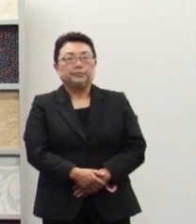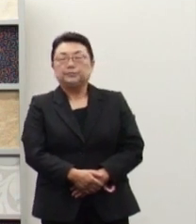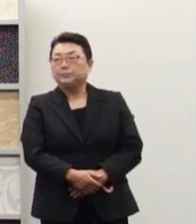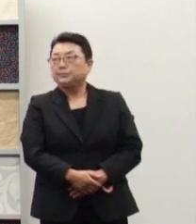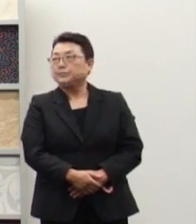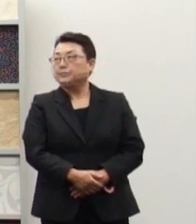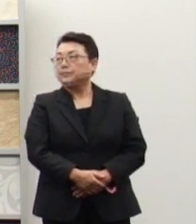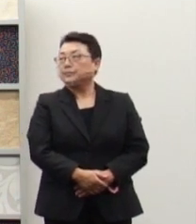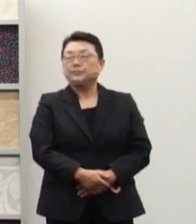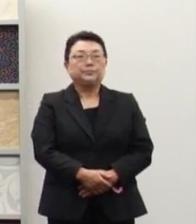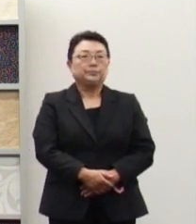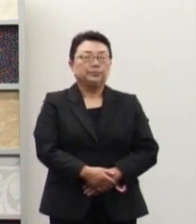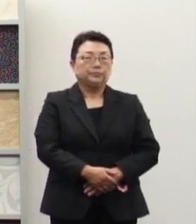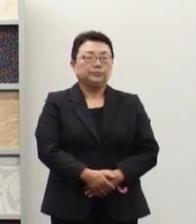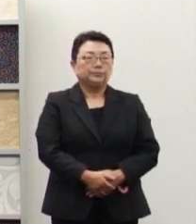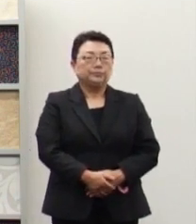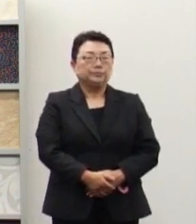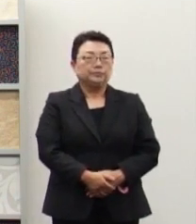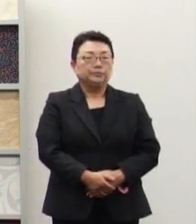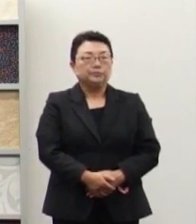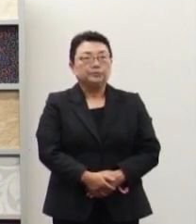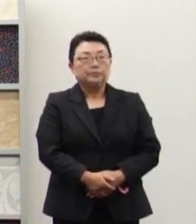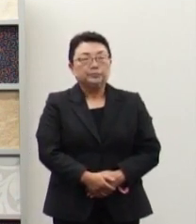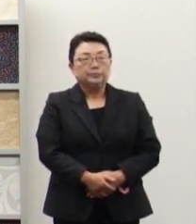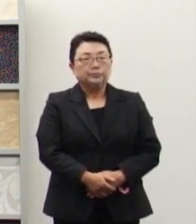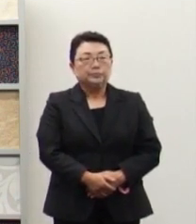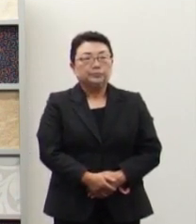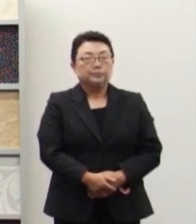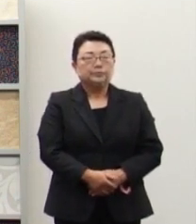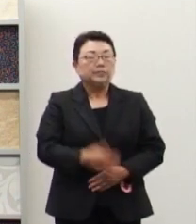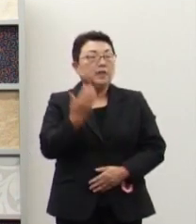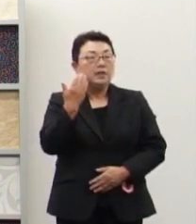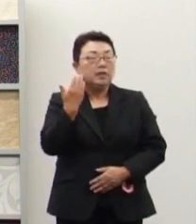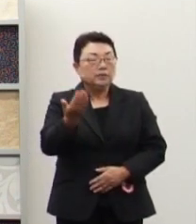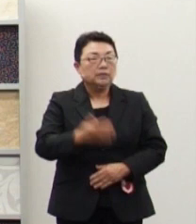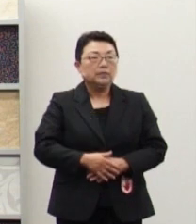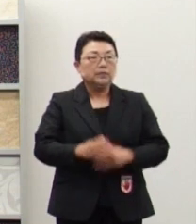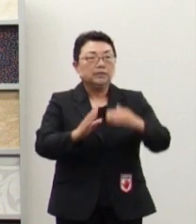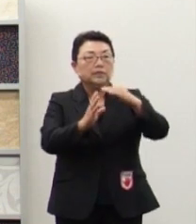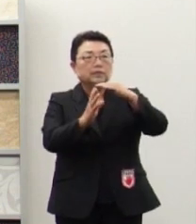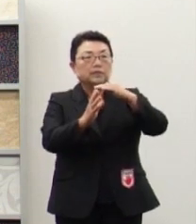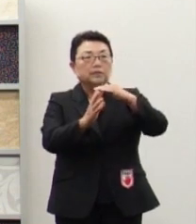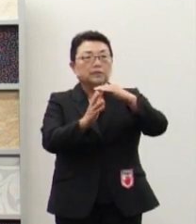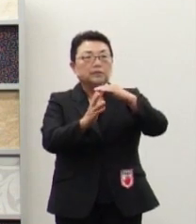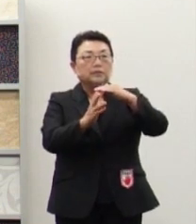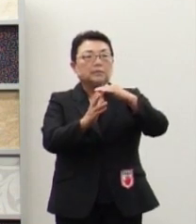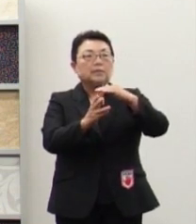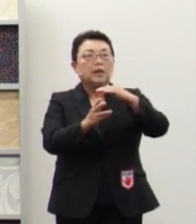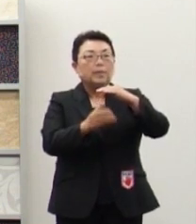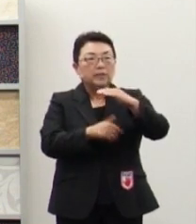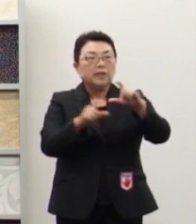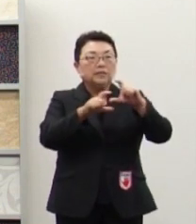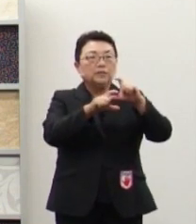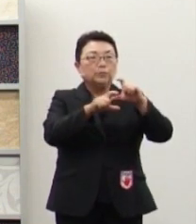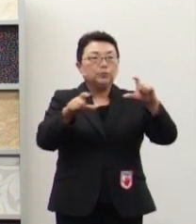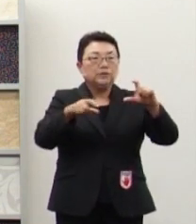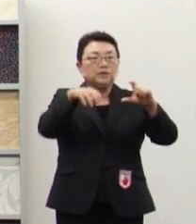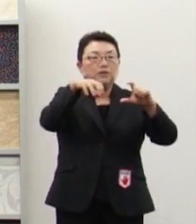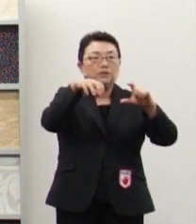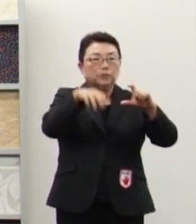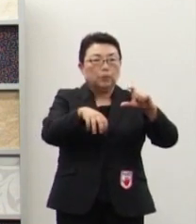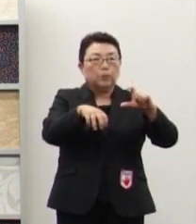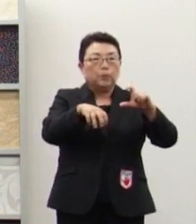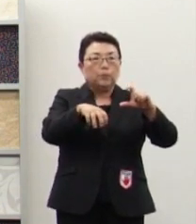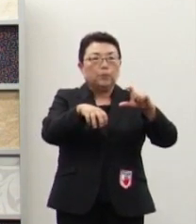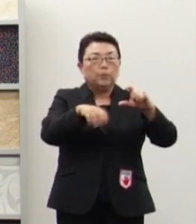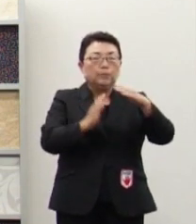どうぞ、 続けてどうぞ。 すみません、すみません基本的なところで確認したいんですけど、山梨グリーンパスを利用したグリーンゾーン認証基準の緩和ということ